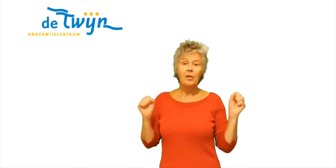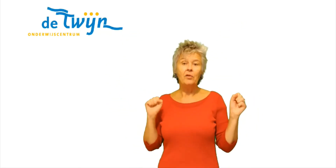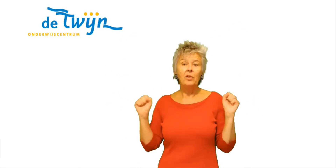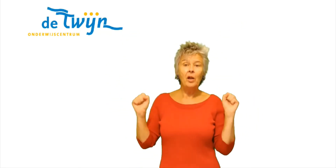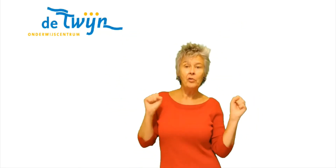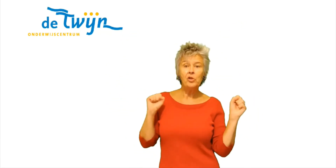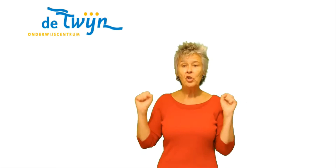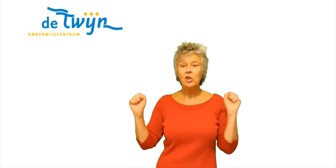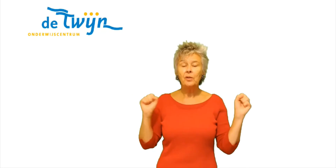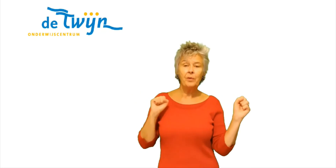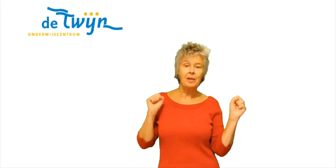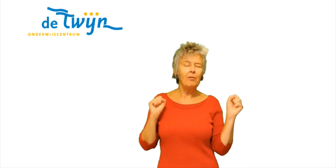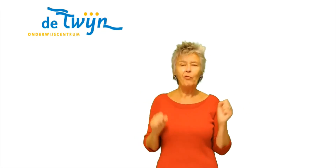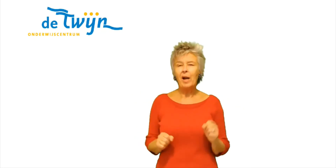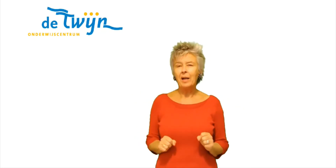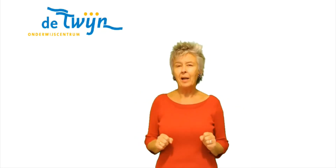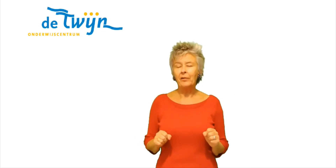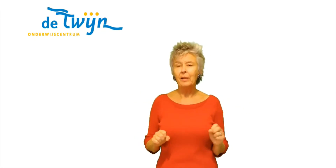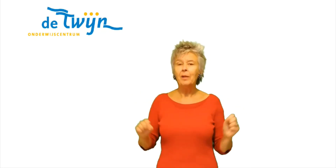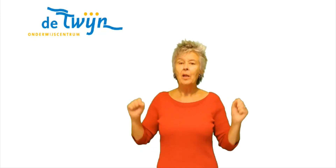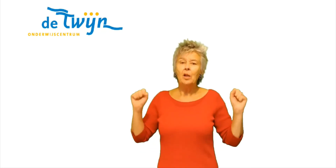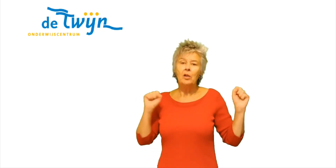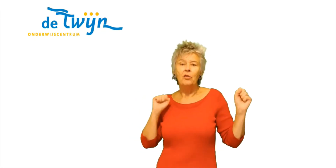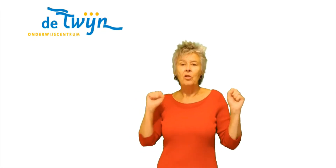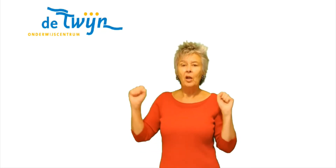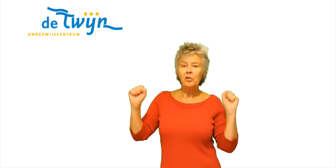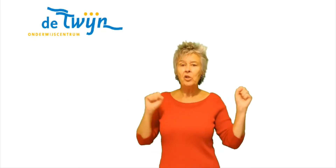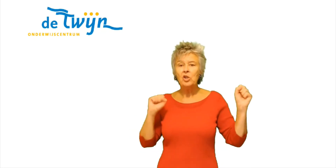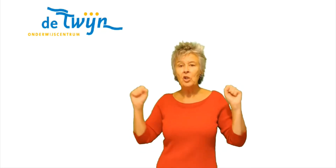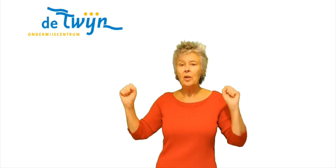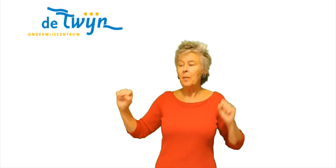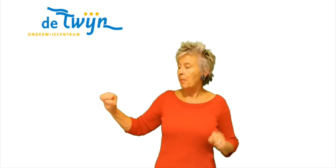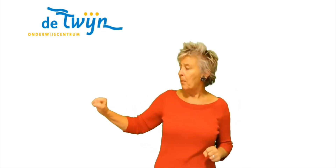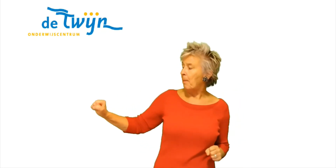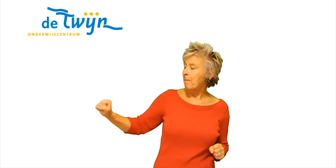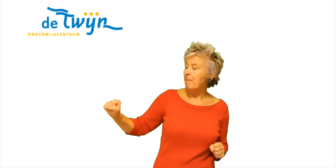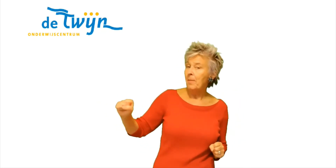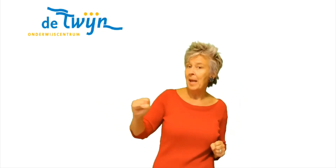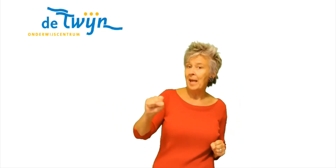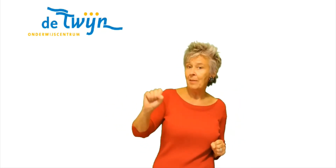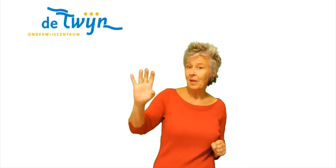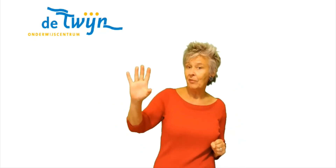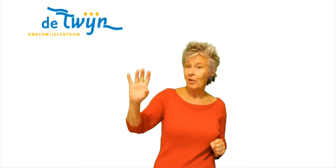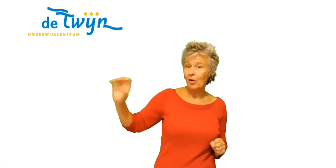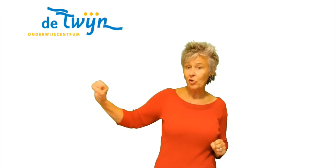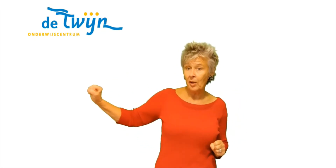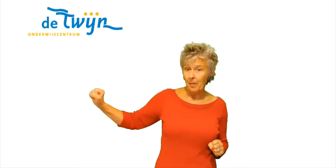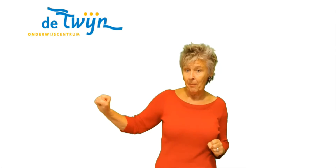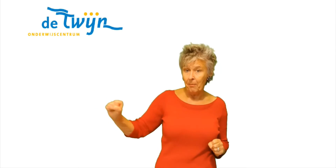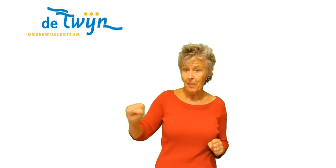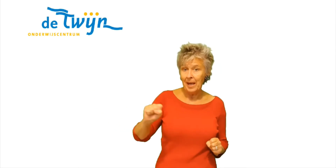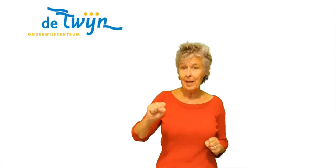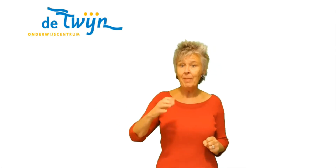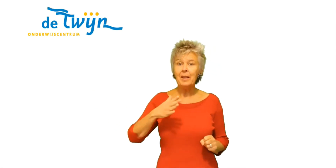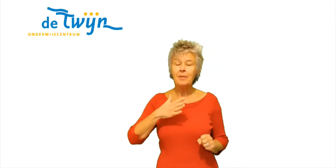Dans je Dat hebben we vaker gehad Dans je mee met je vuist Mee met